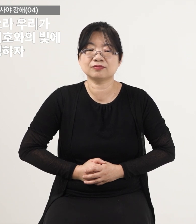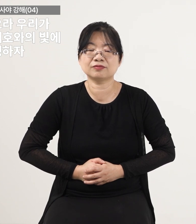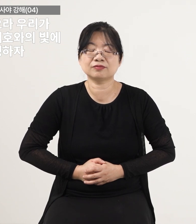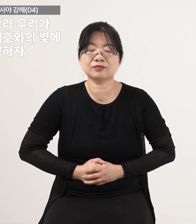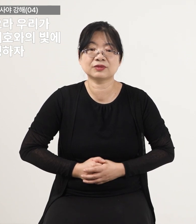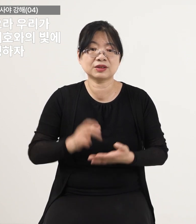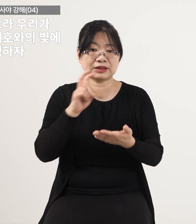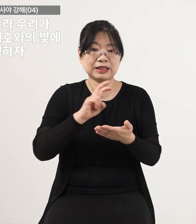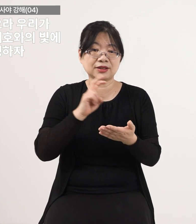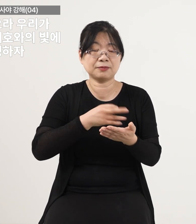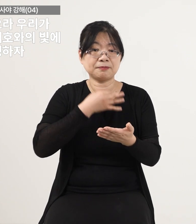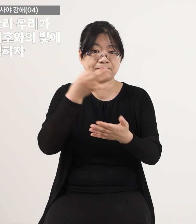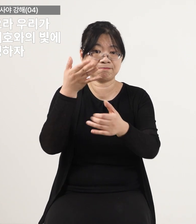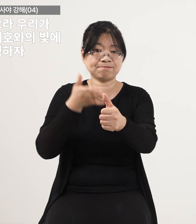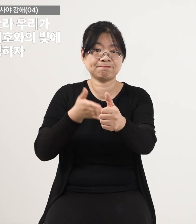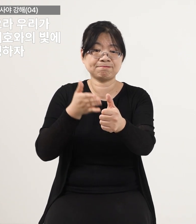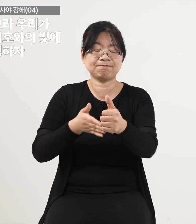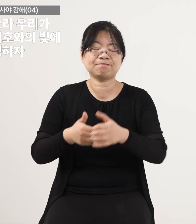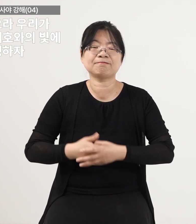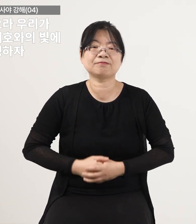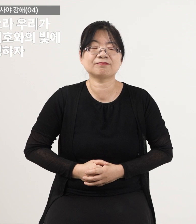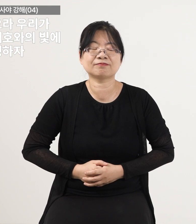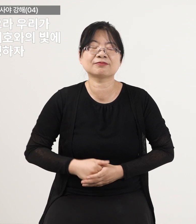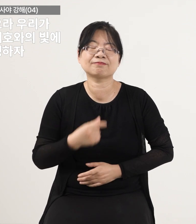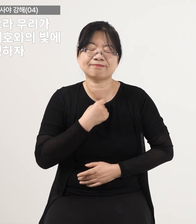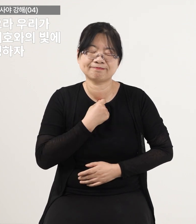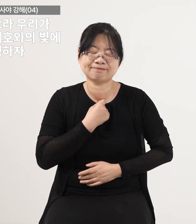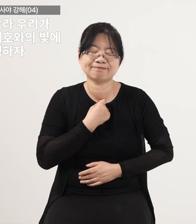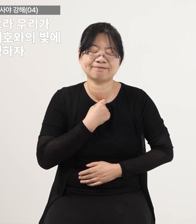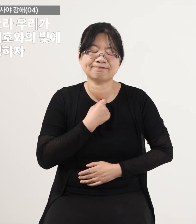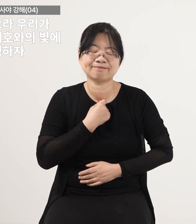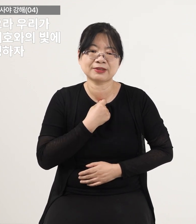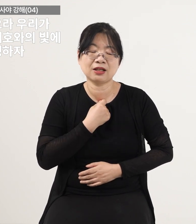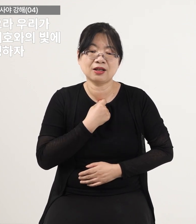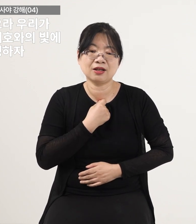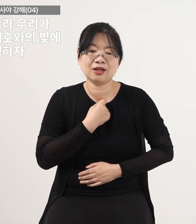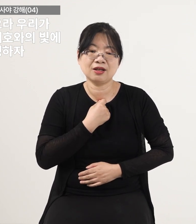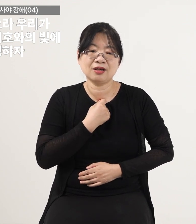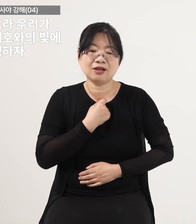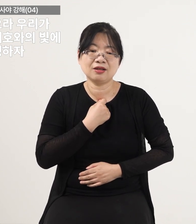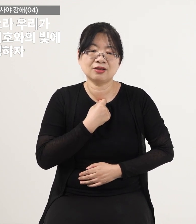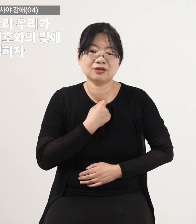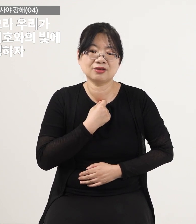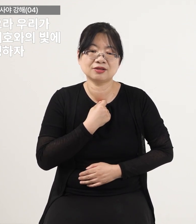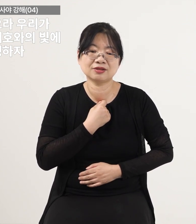우리 찬양합시다. 원하고 바라고 기도해.